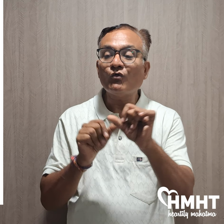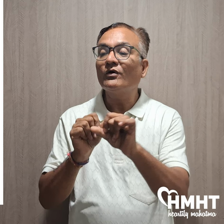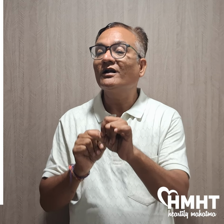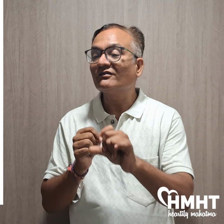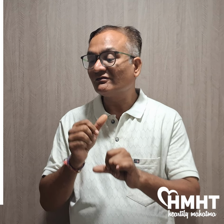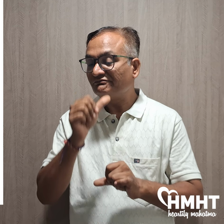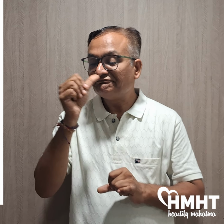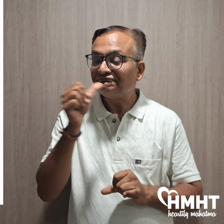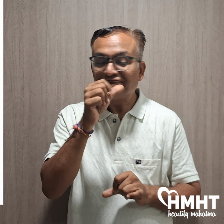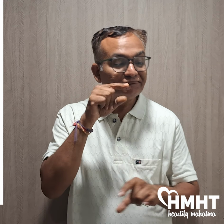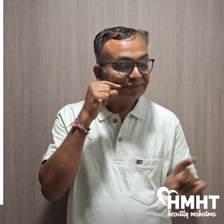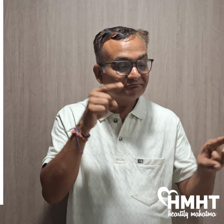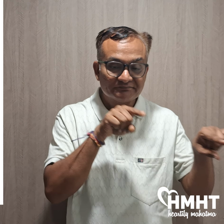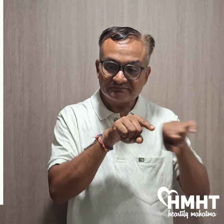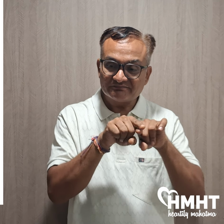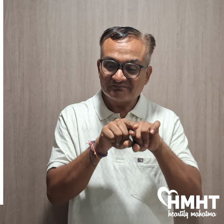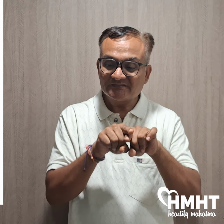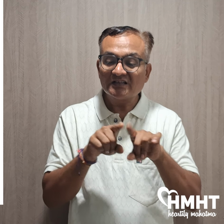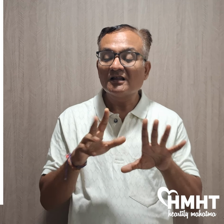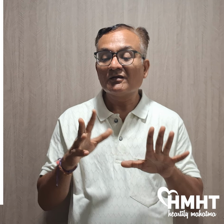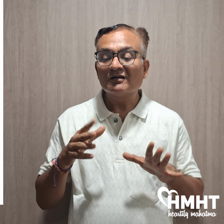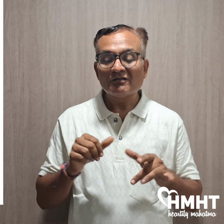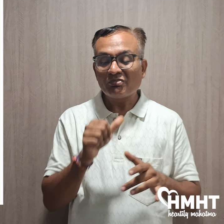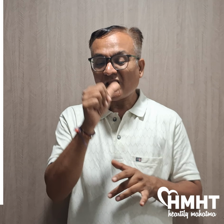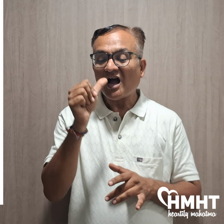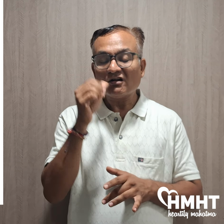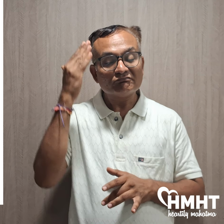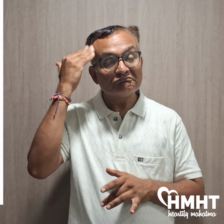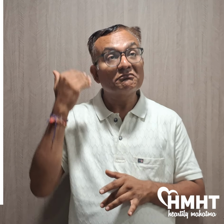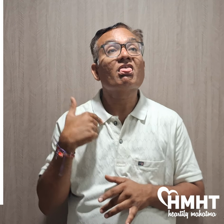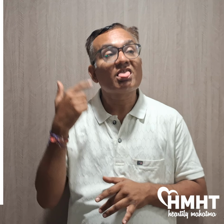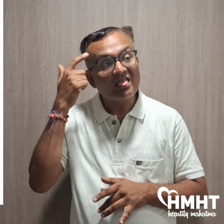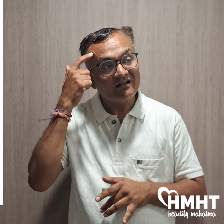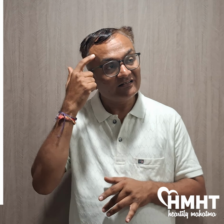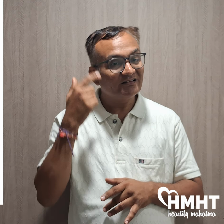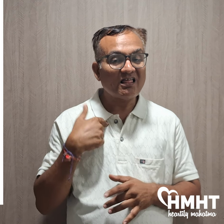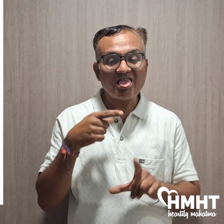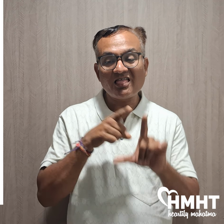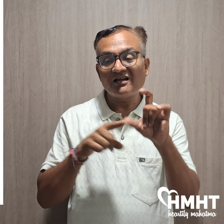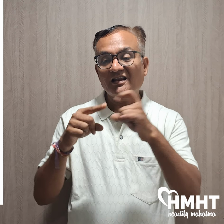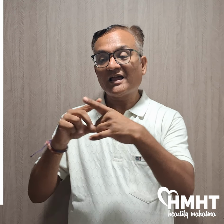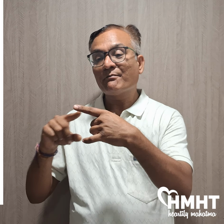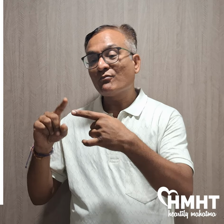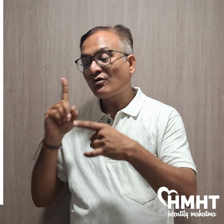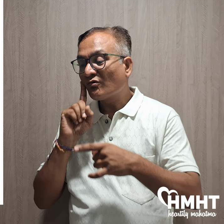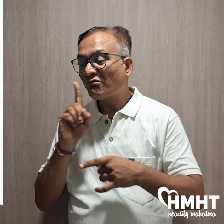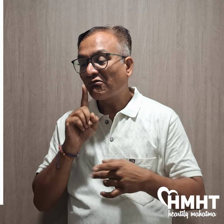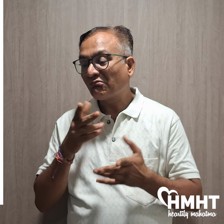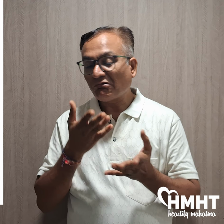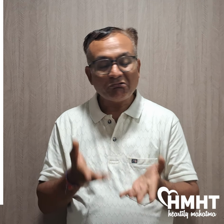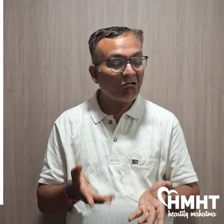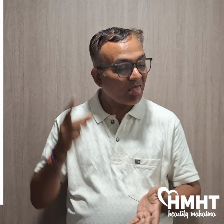માણસ ખોઈ નાખવાનું. પછી જ્યારે ભાન દારૂ ઉતરે ને ત્યાં થાય કે અરે જિંદગી મેં